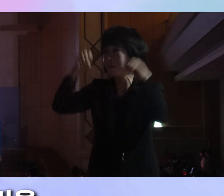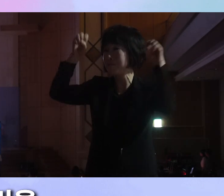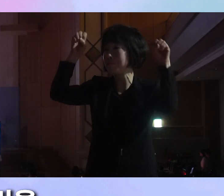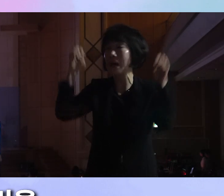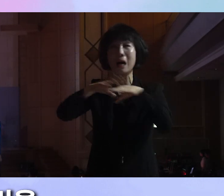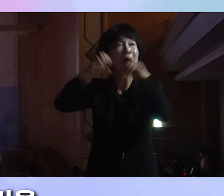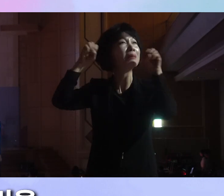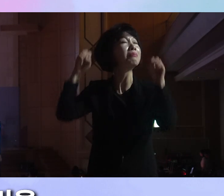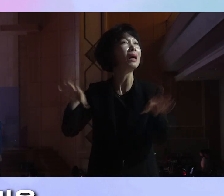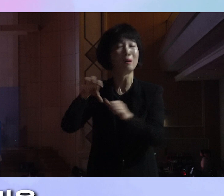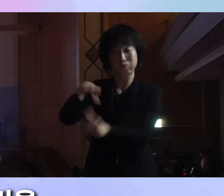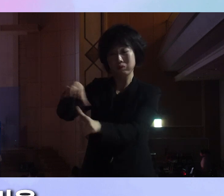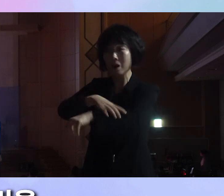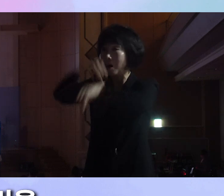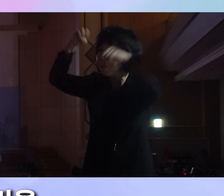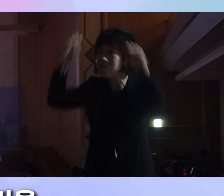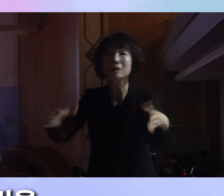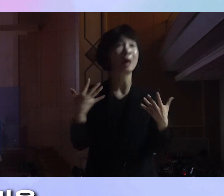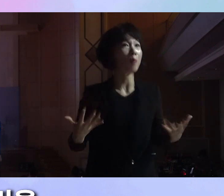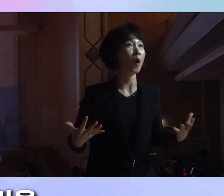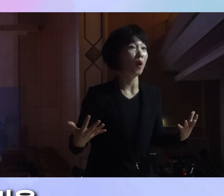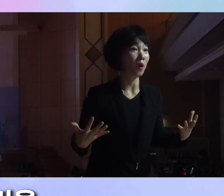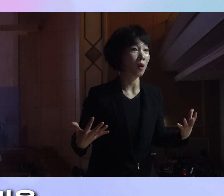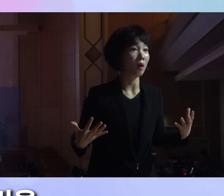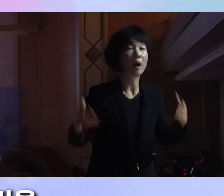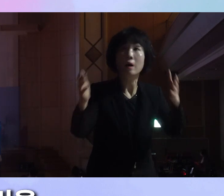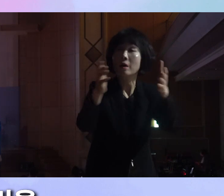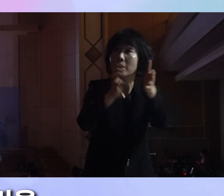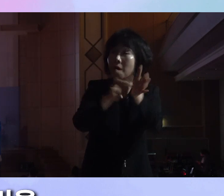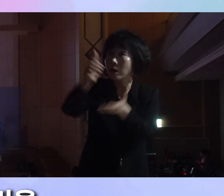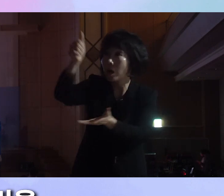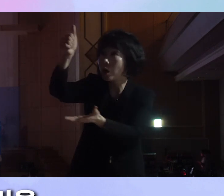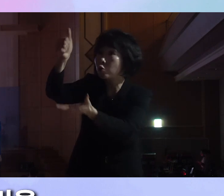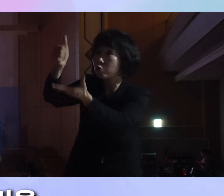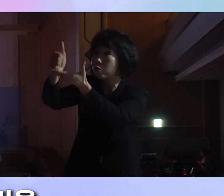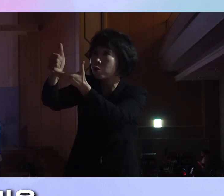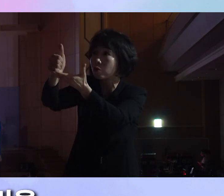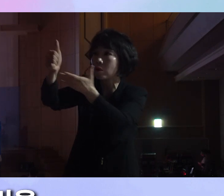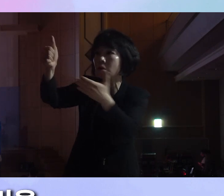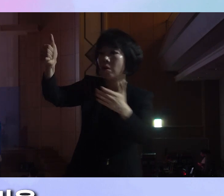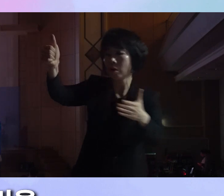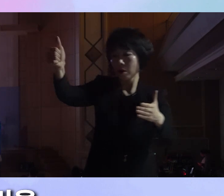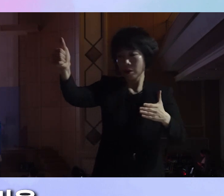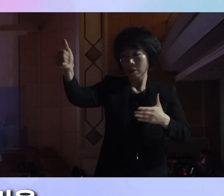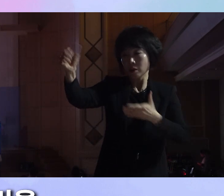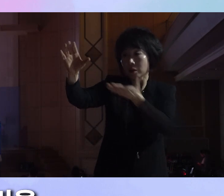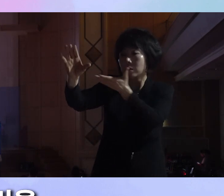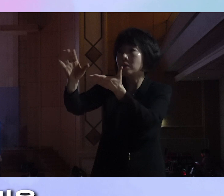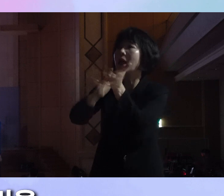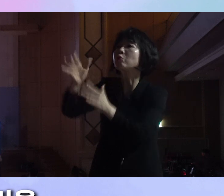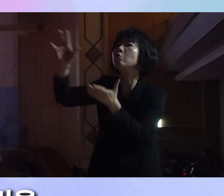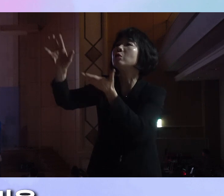헛되이 봉했나 예수